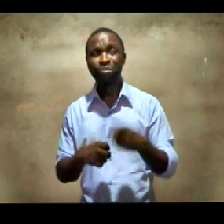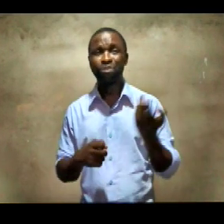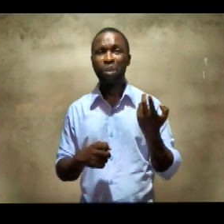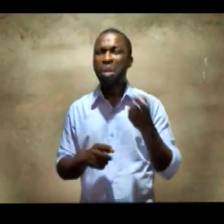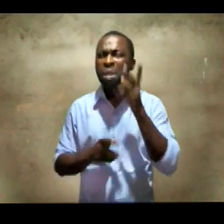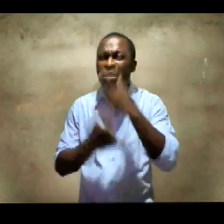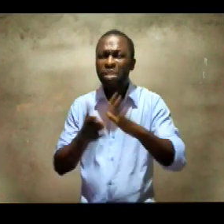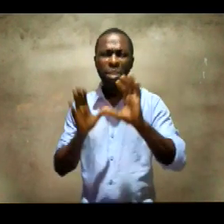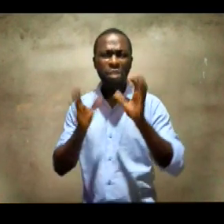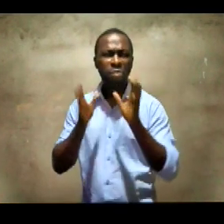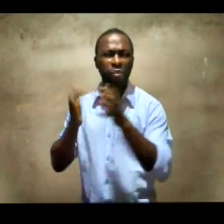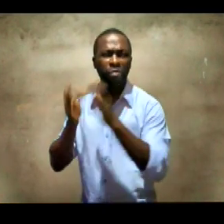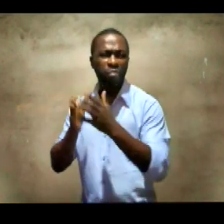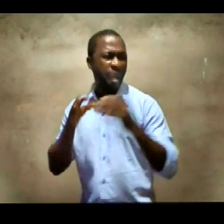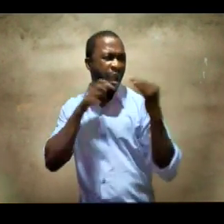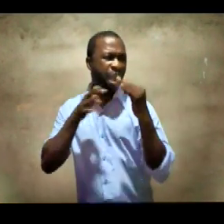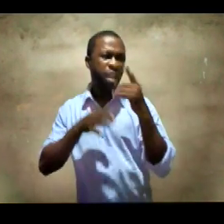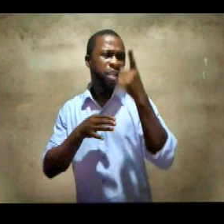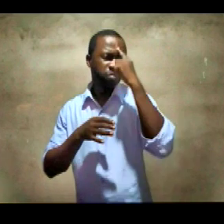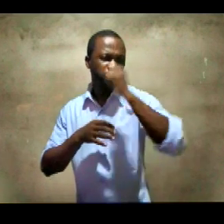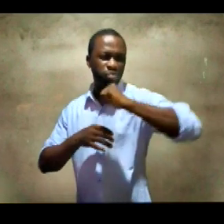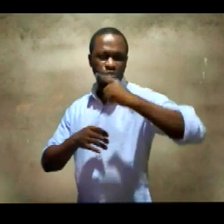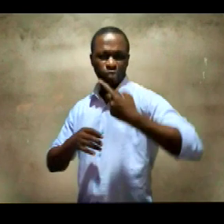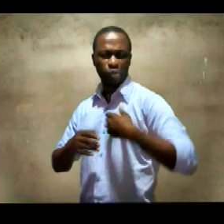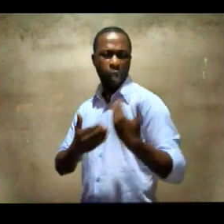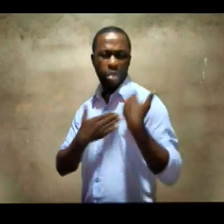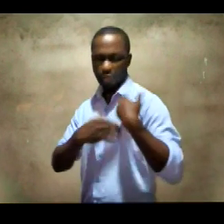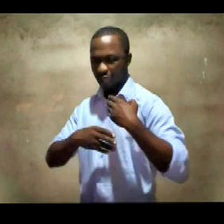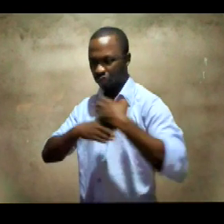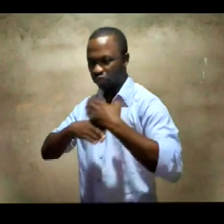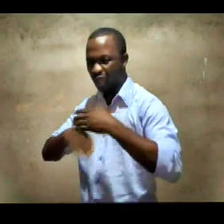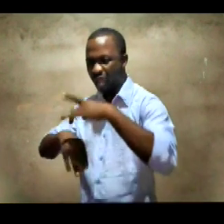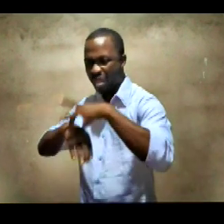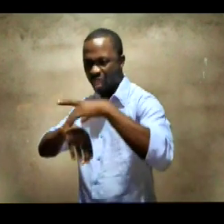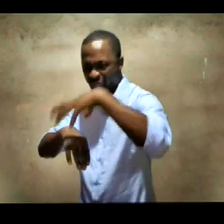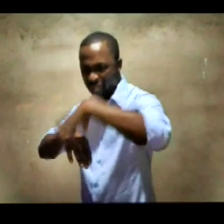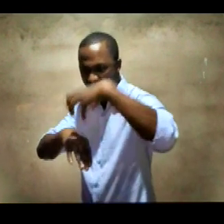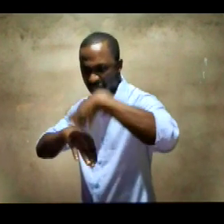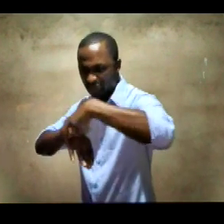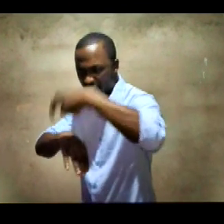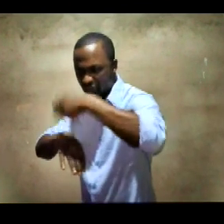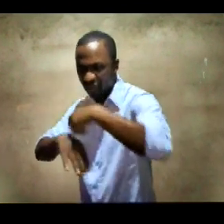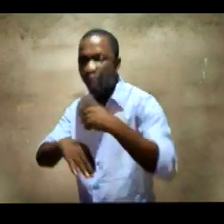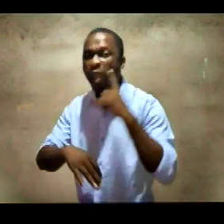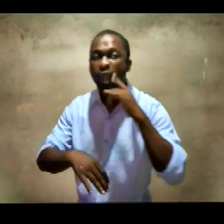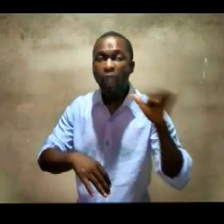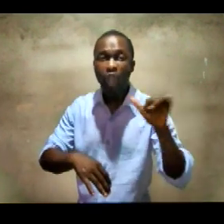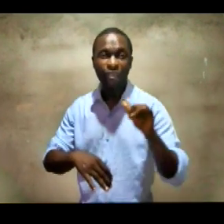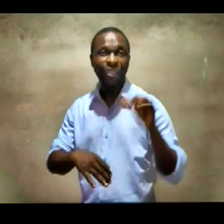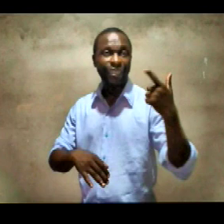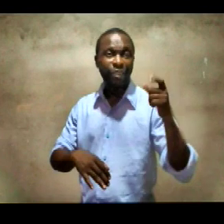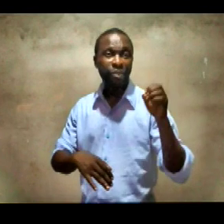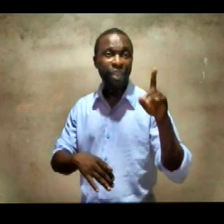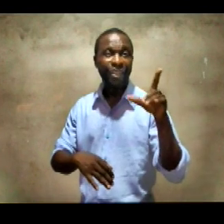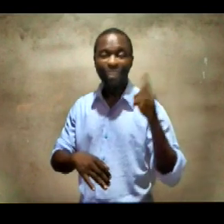minières. L'armée congolaise a lancé des opérations contre l'ADF fin octobre. La milice a réagi